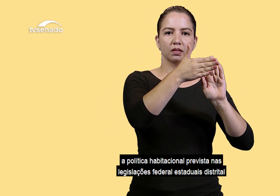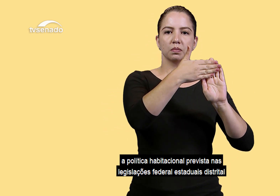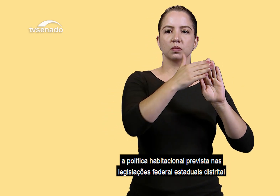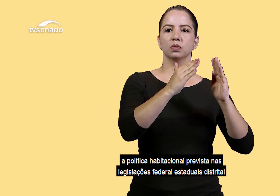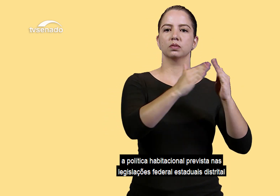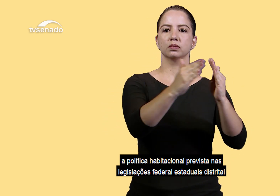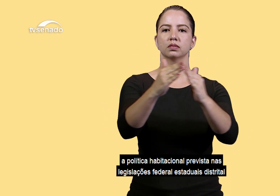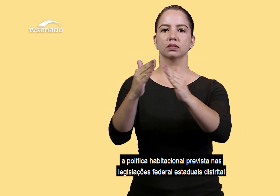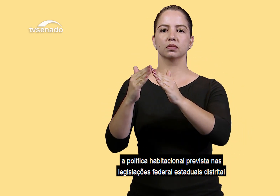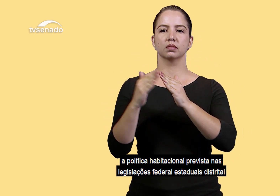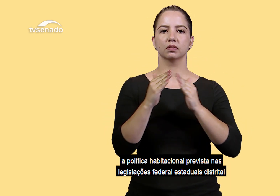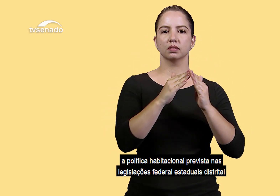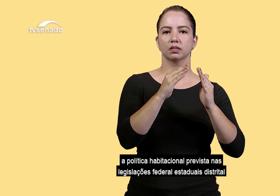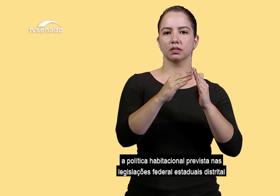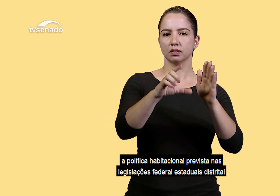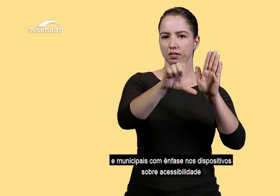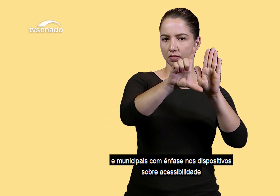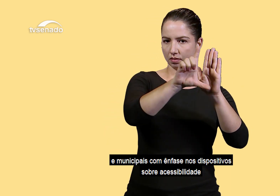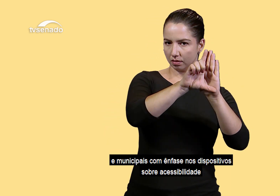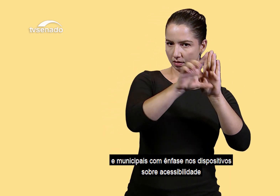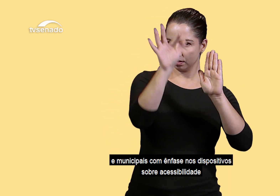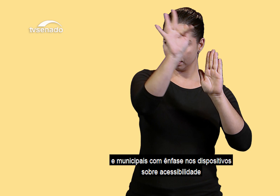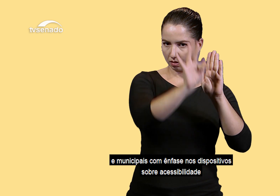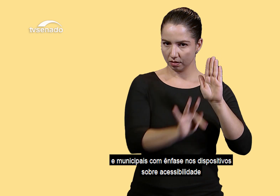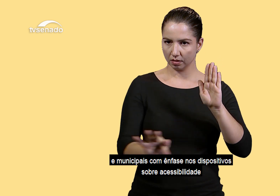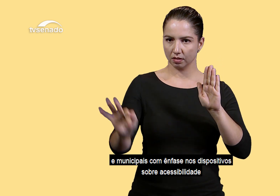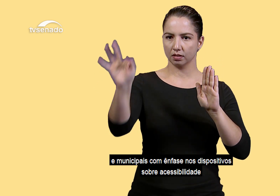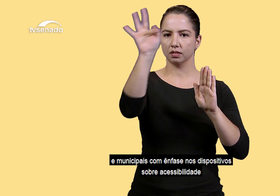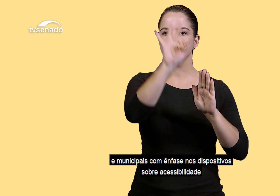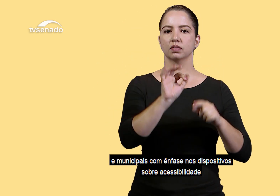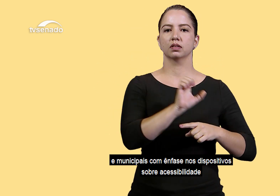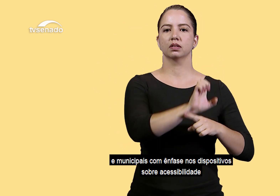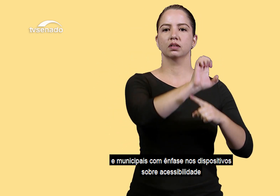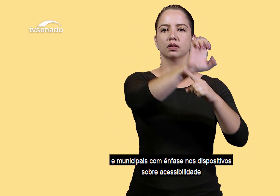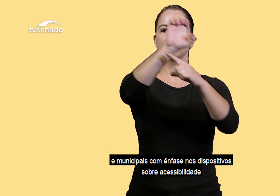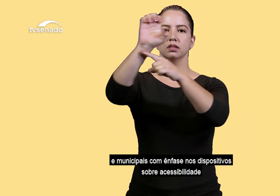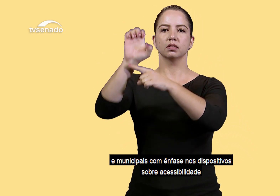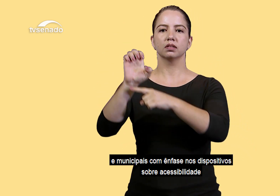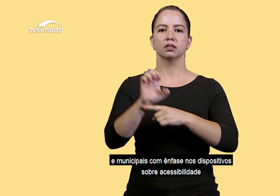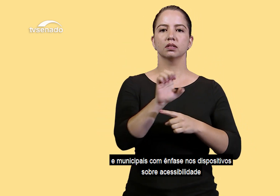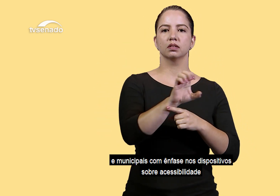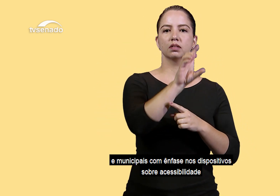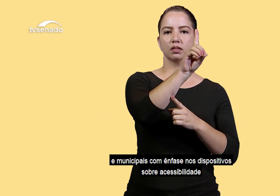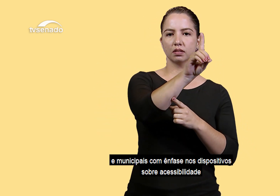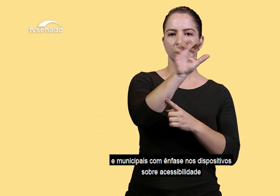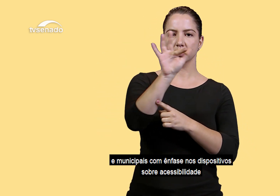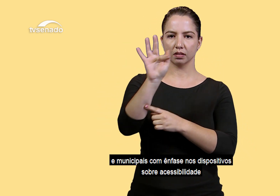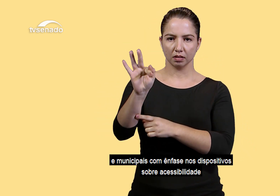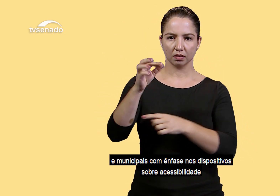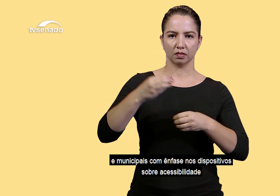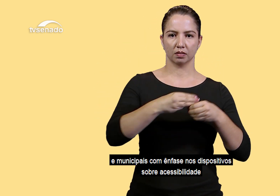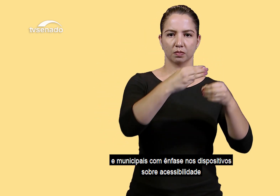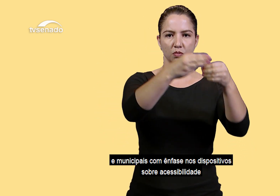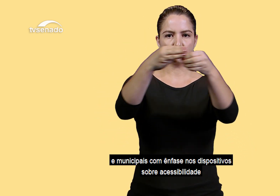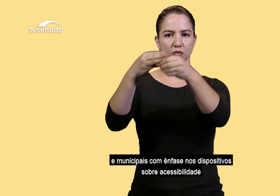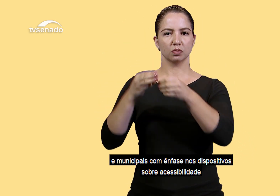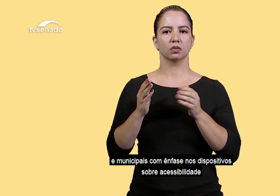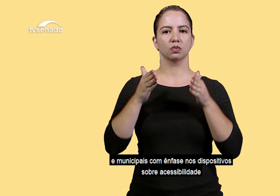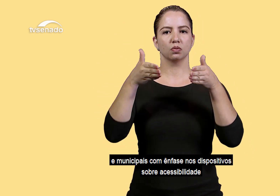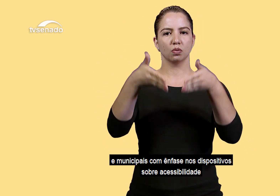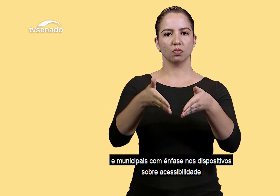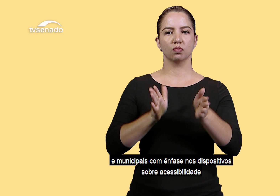legislações federal, estaduais, distrital e municipais com ênfase nos dispositivos sobre